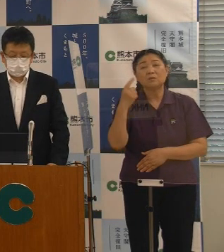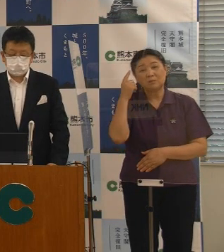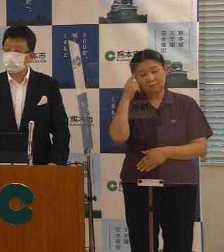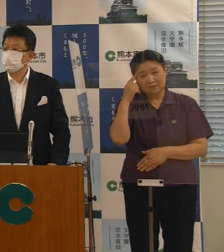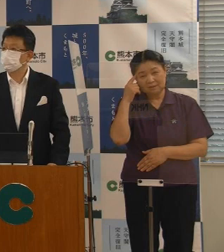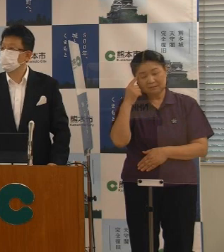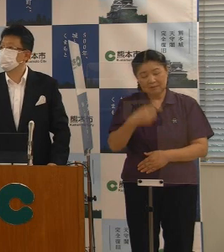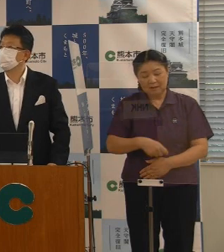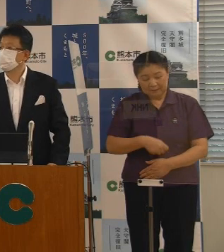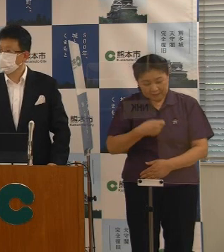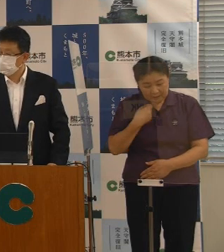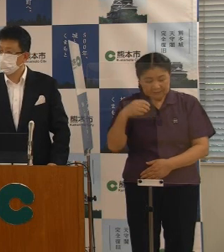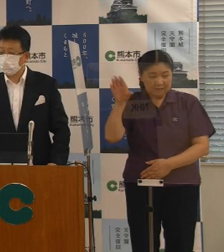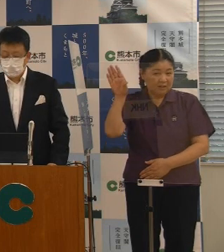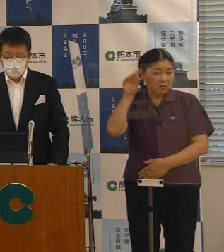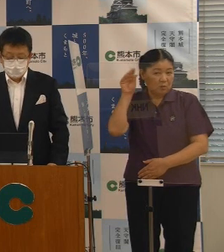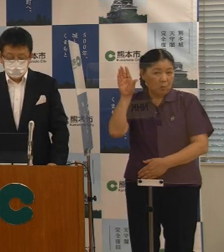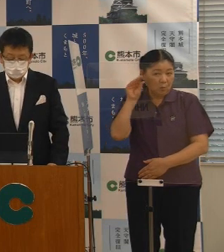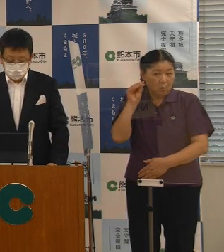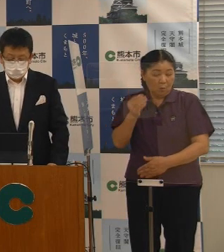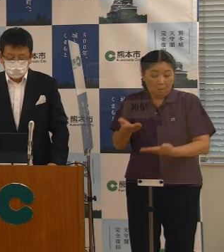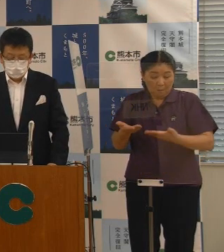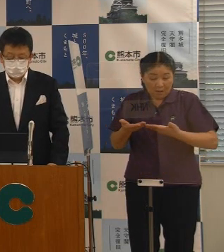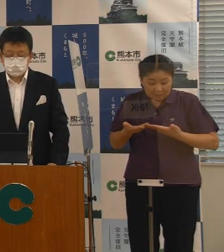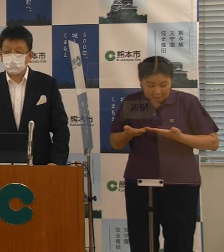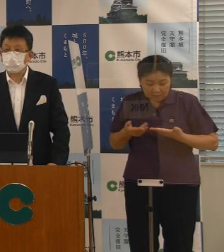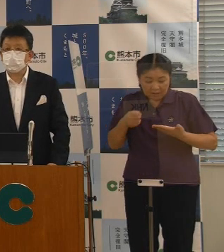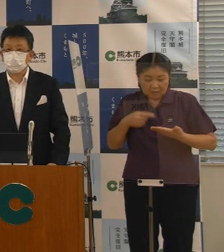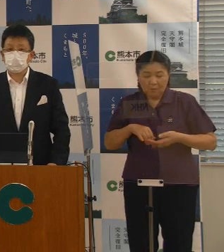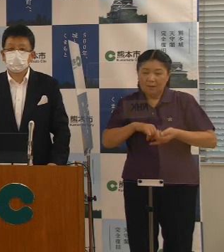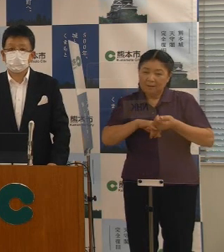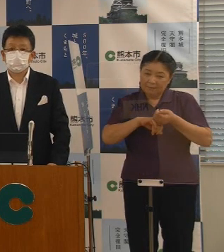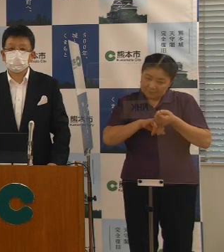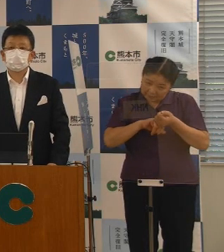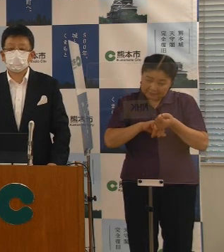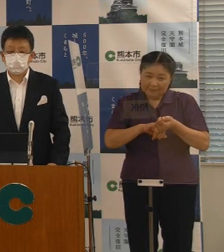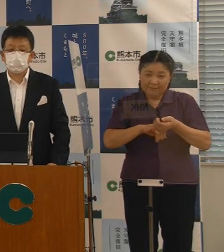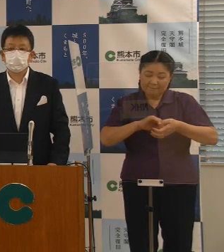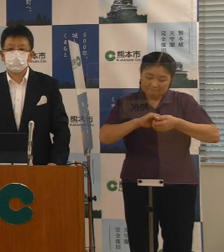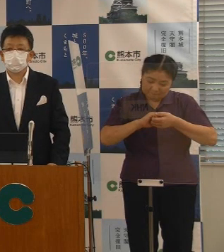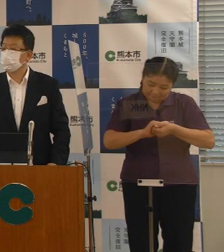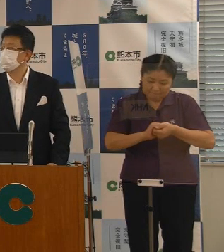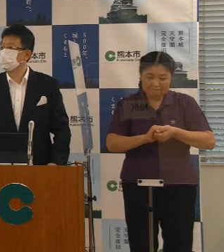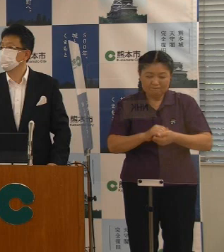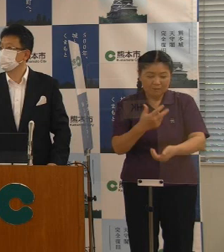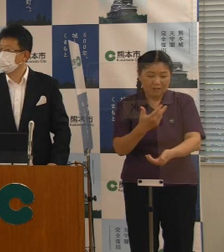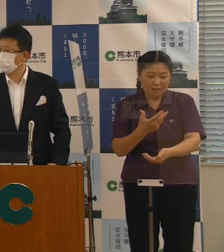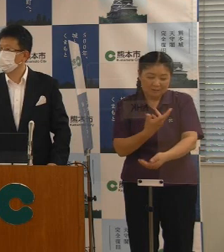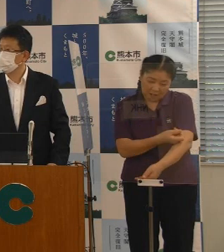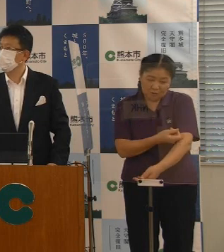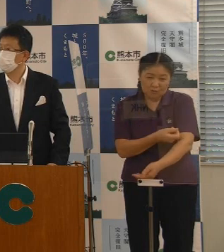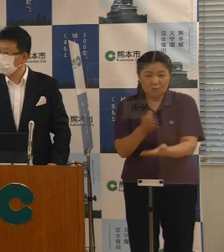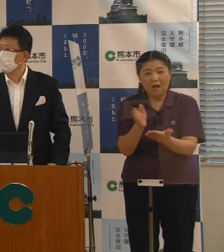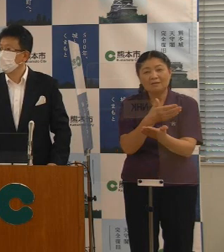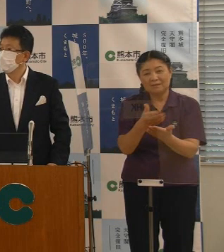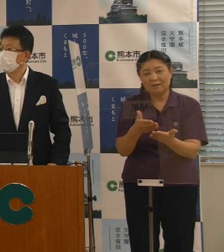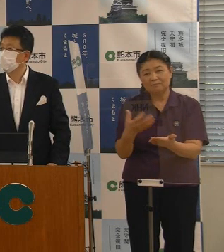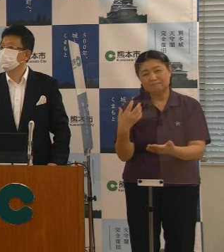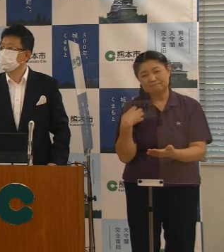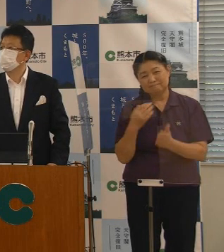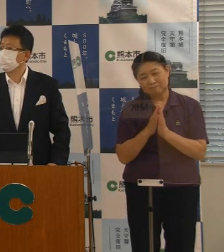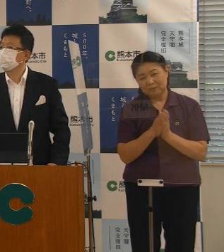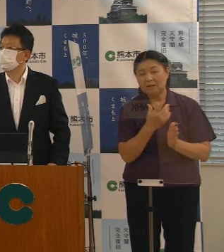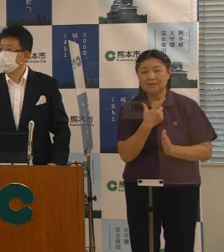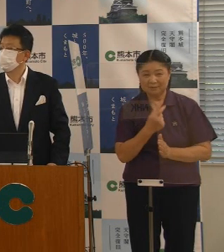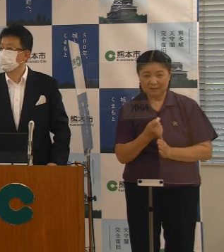した正しい情報に基づいて、まあ、ぜひ接種の判断をしていただいて、まあ、できるだけ接種をしていただくことはやはり